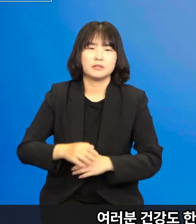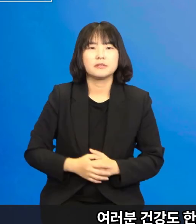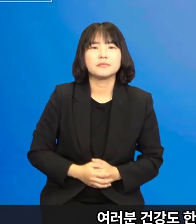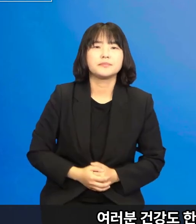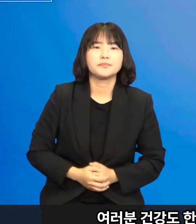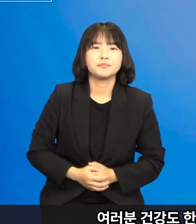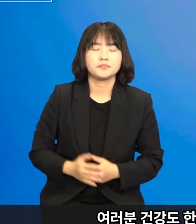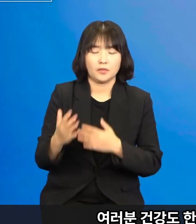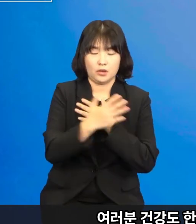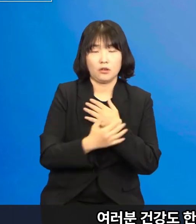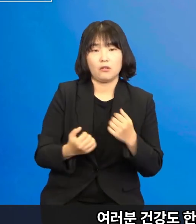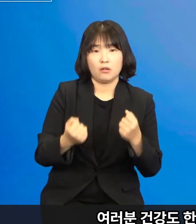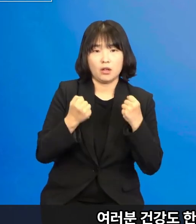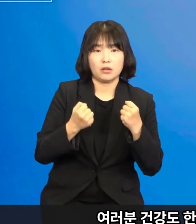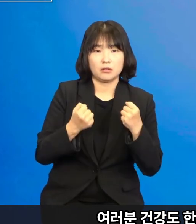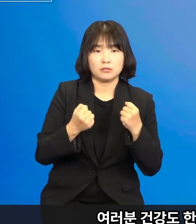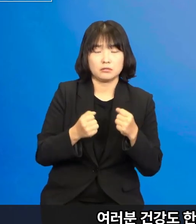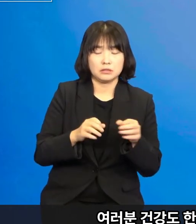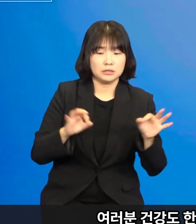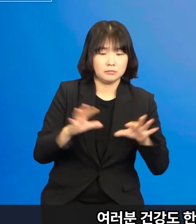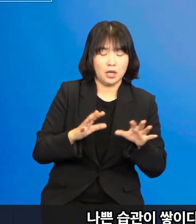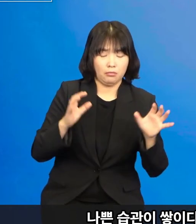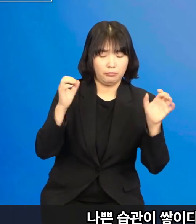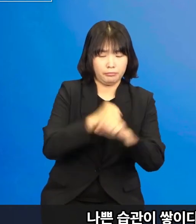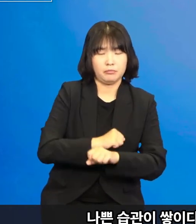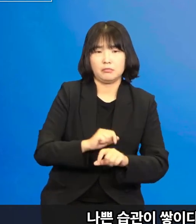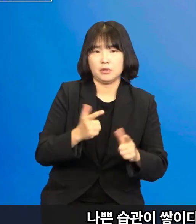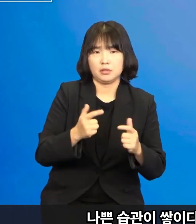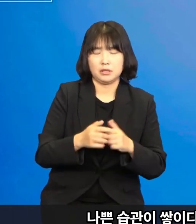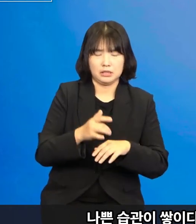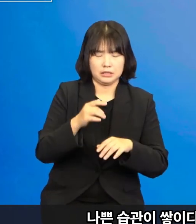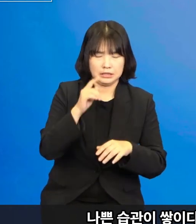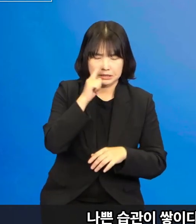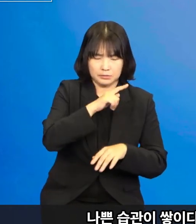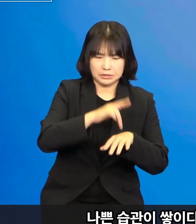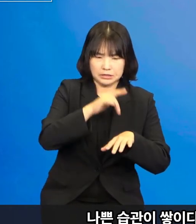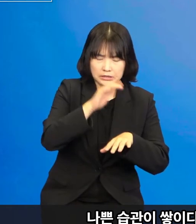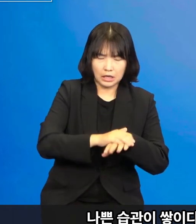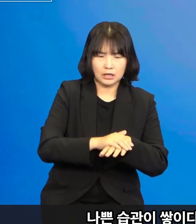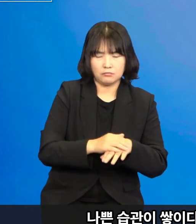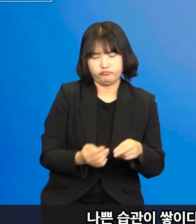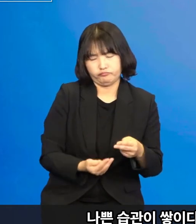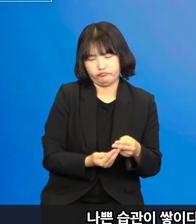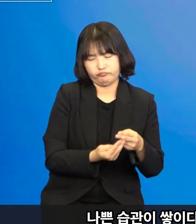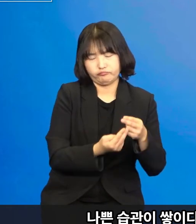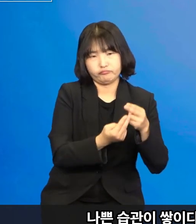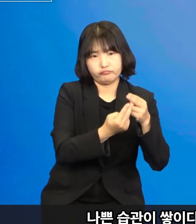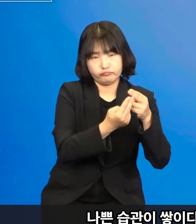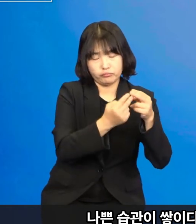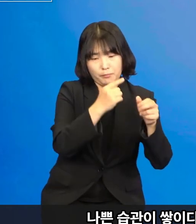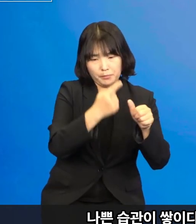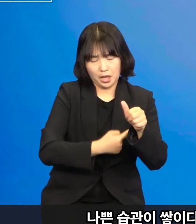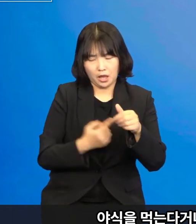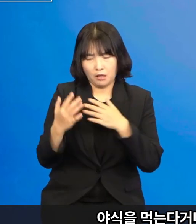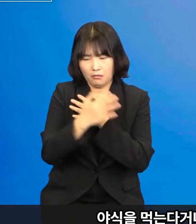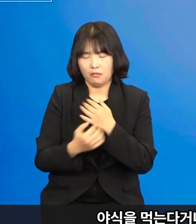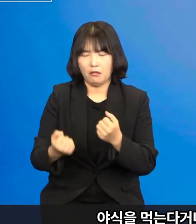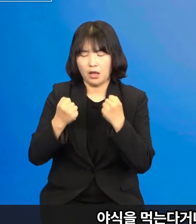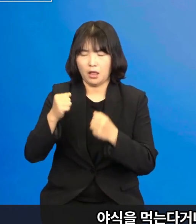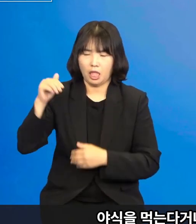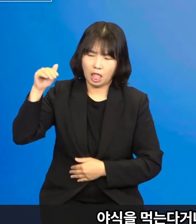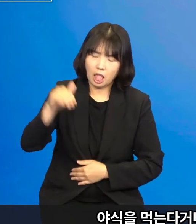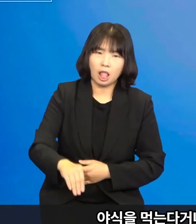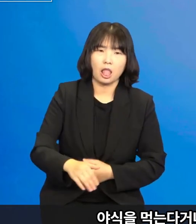여러분, 건강도 한순간에 무너지지 않잖아요. 나쁜 습관이 쌓이다 보면 건강을 상하는 거예요.